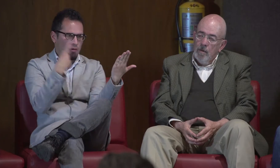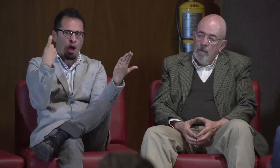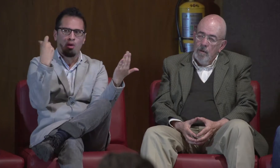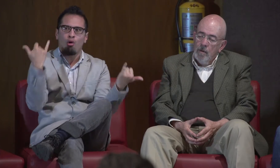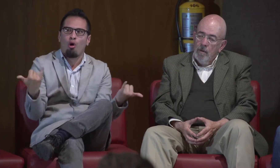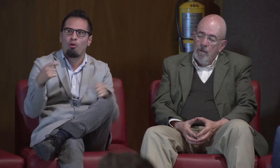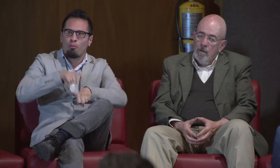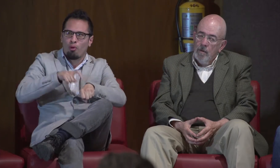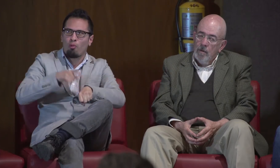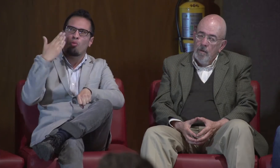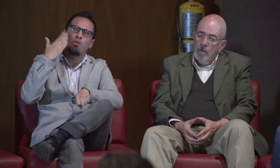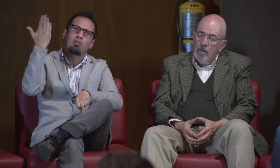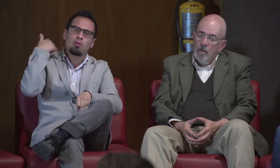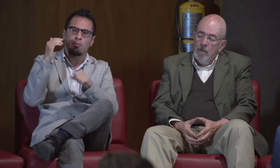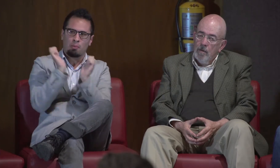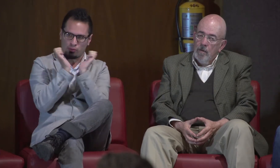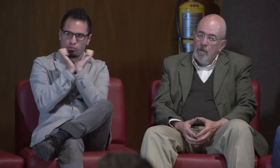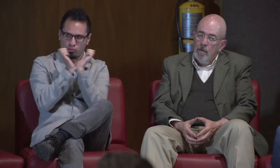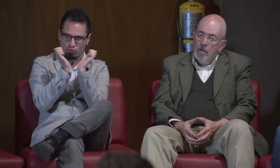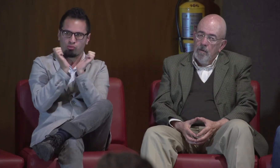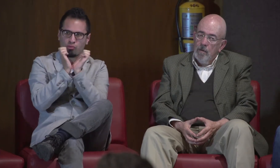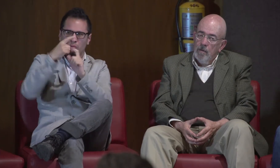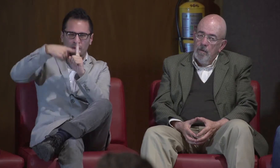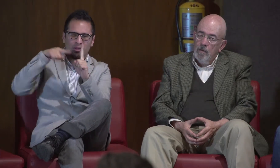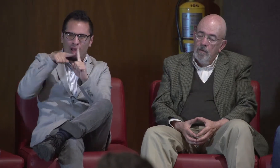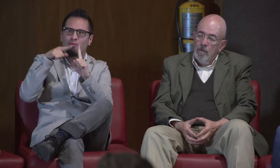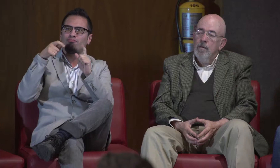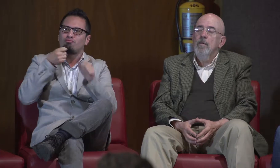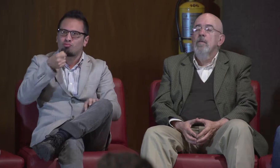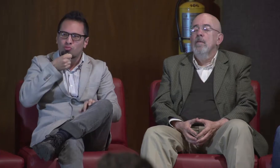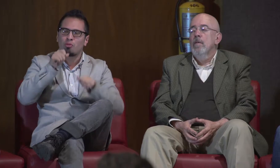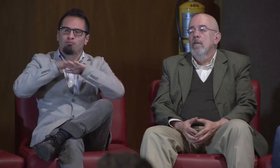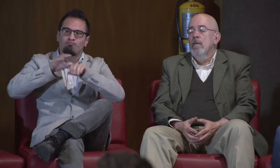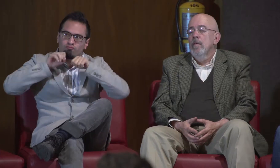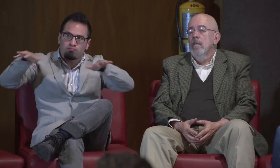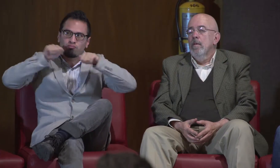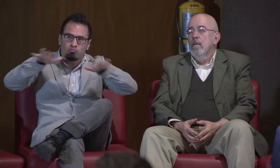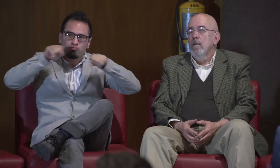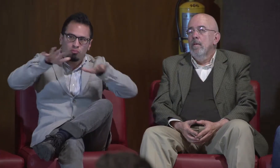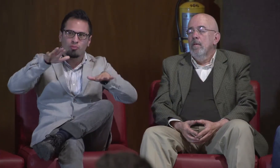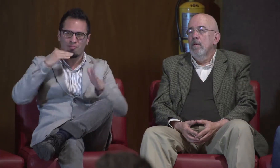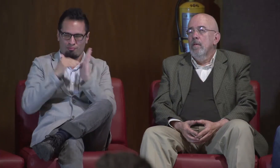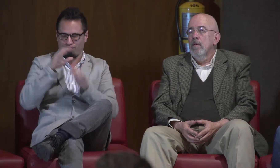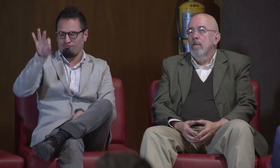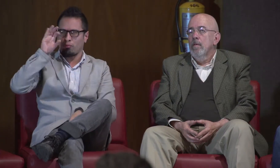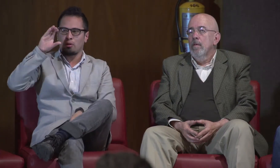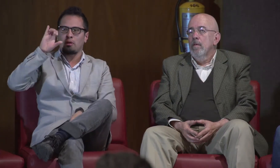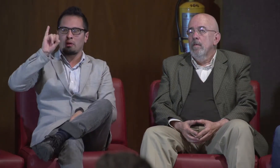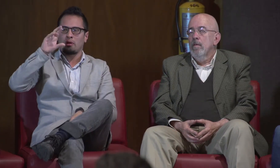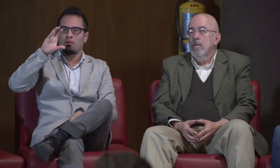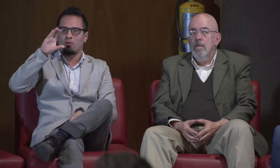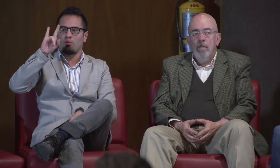tenían debilidad respecto a lo que se estaba entendiendo realmente por ese concepto. Esto inició más o menos alrededor del mes de mayo,